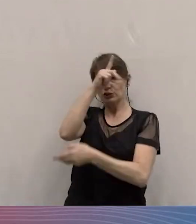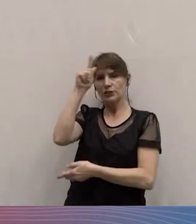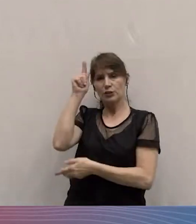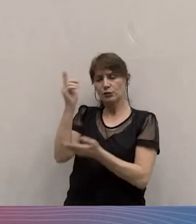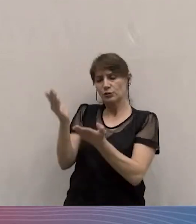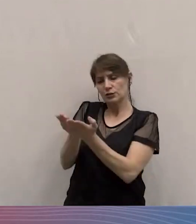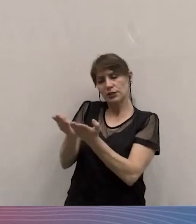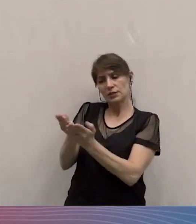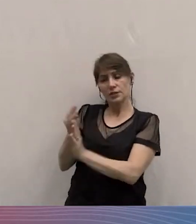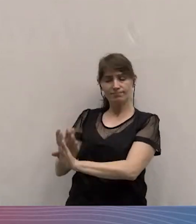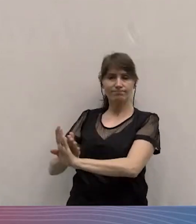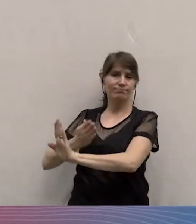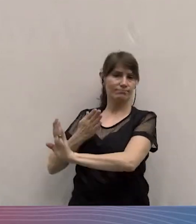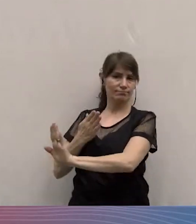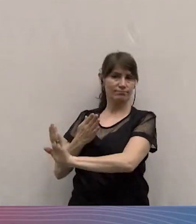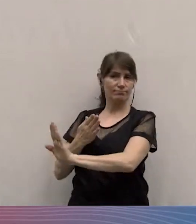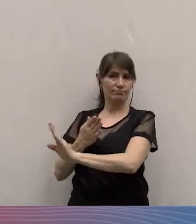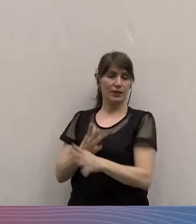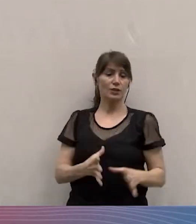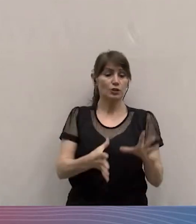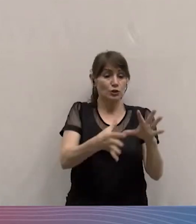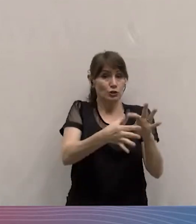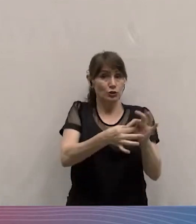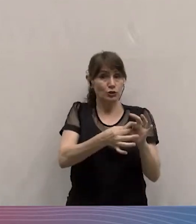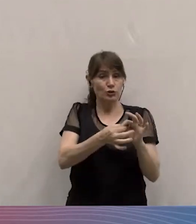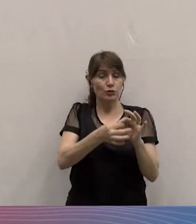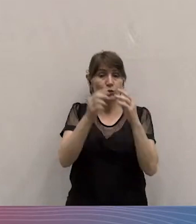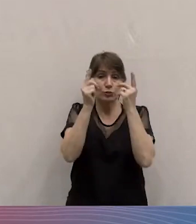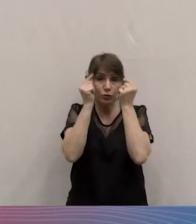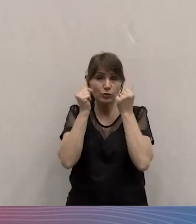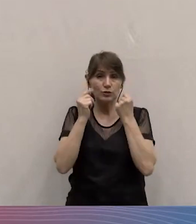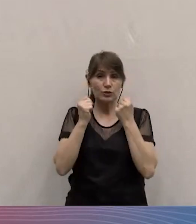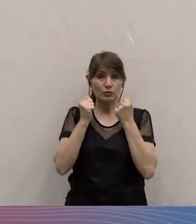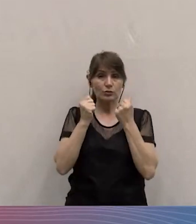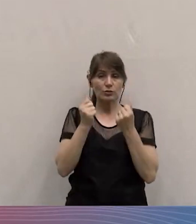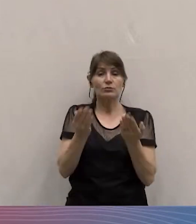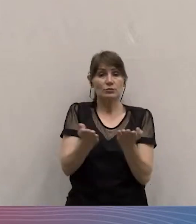crentes e se uniu aos judeus crentes,